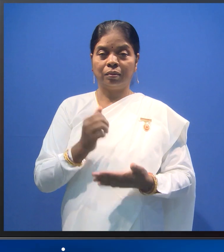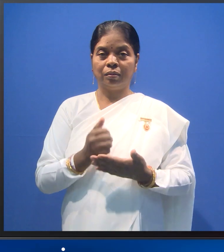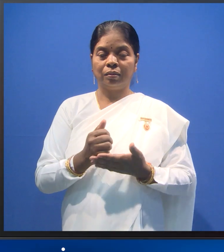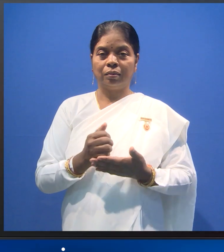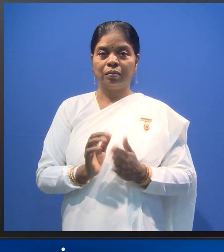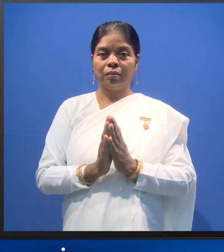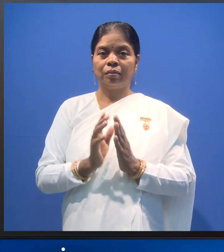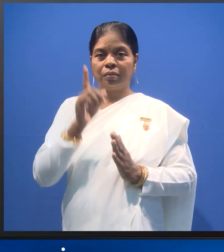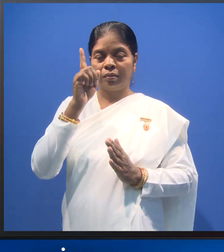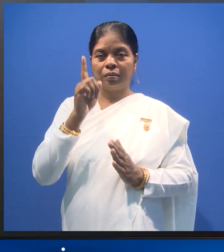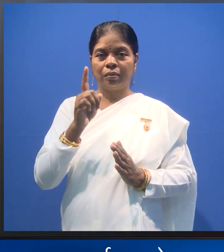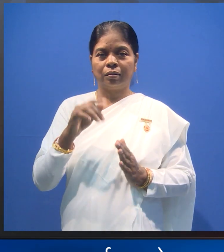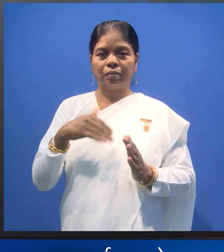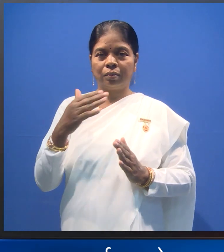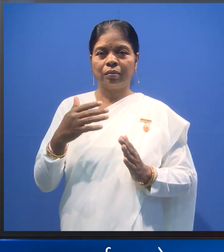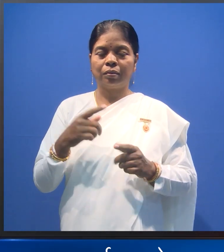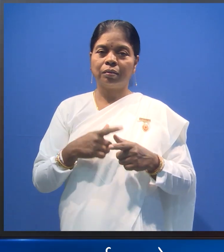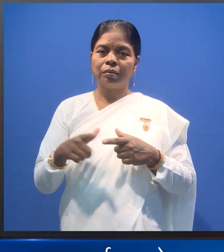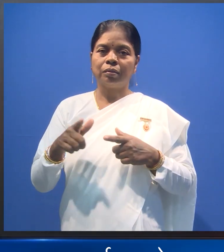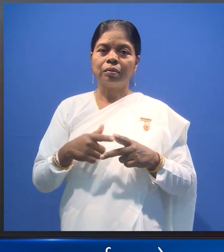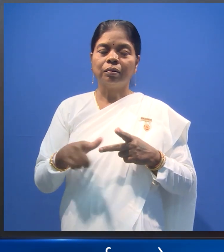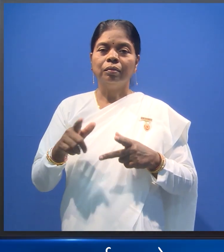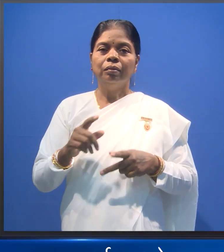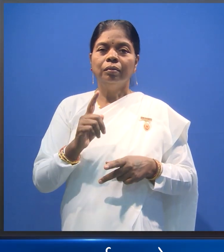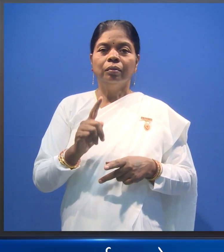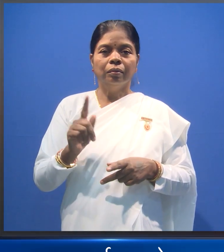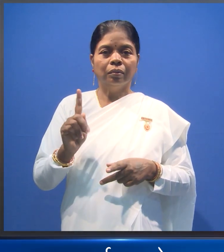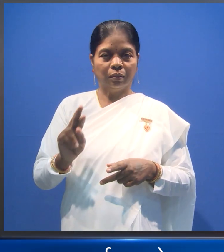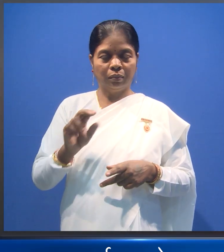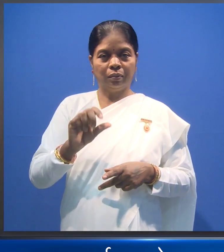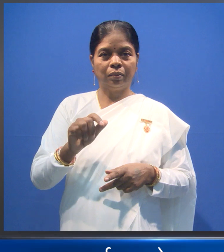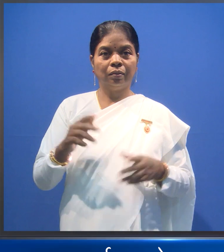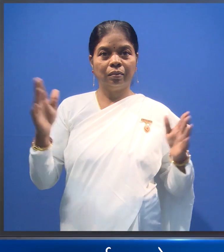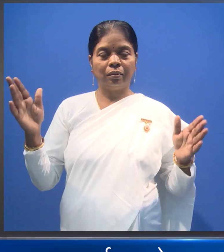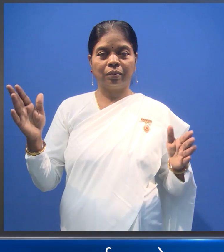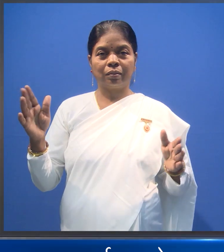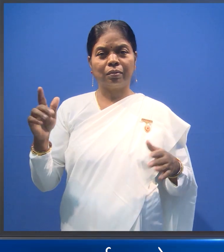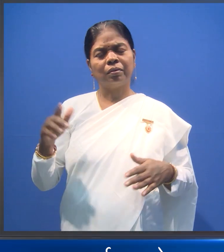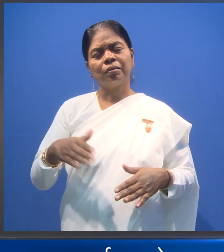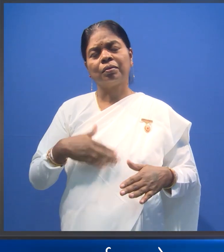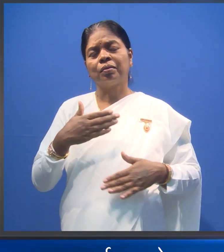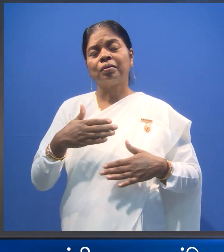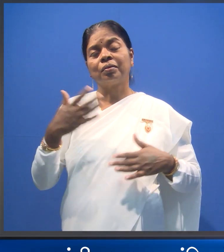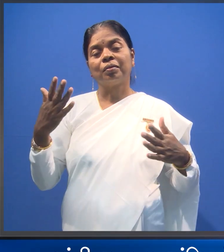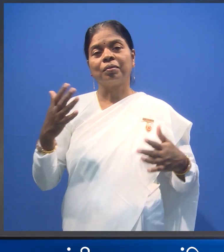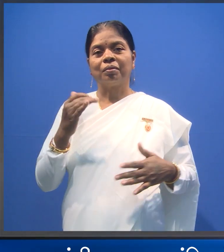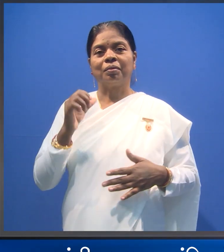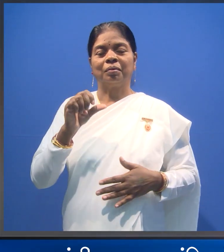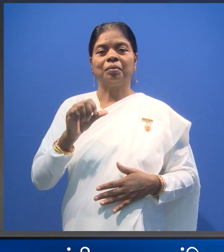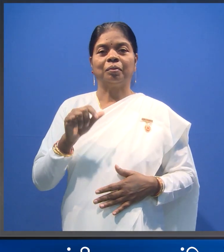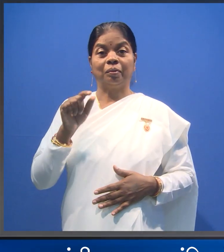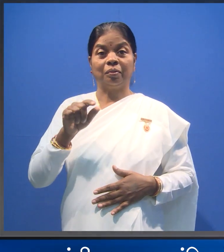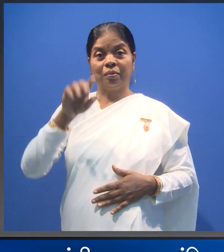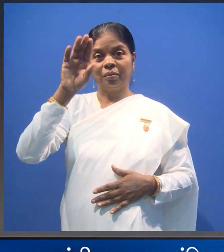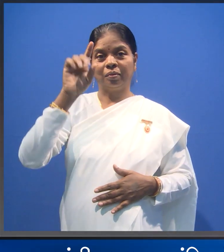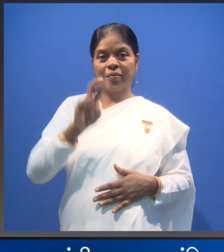त्या ईश्वर रोज पूर्ण करतो, म्हणून ते खूप खुश आहेत. त्यांनी राजाला